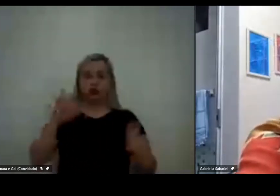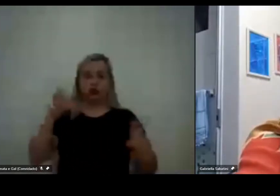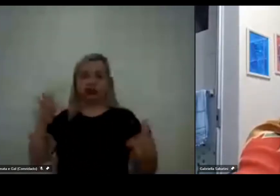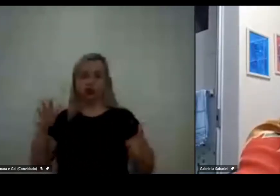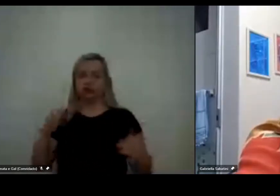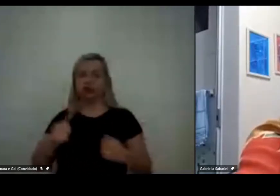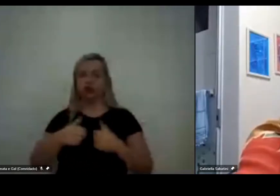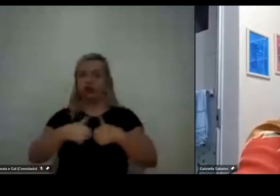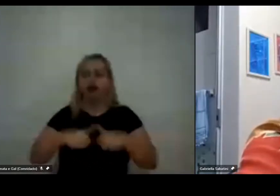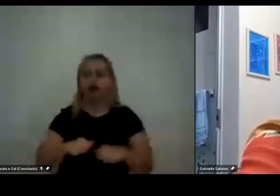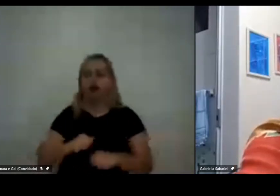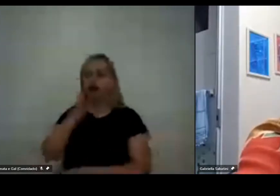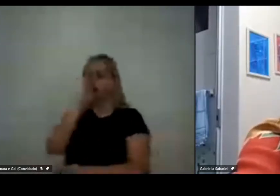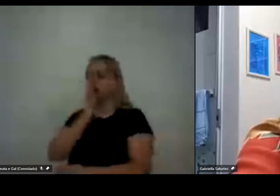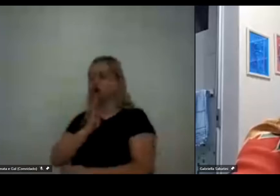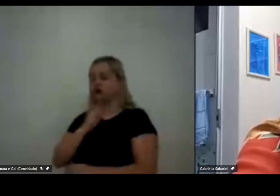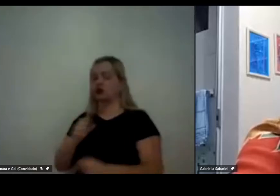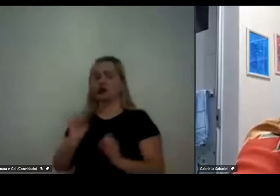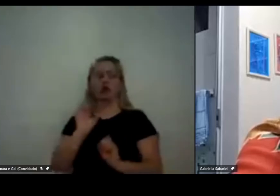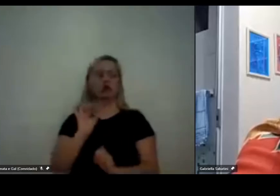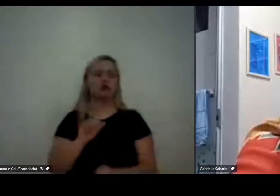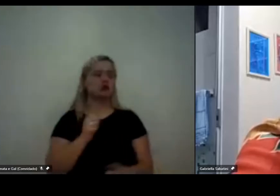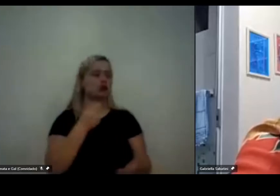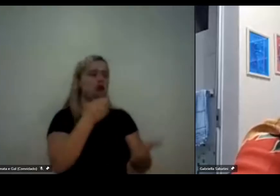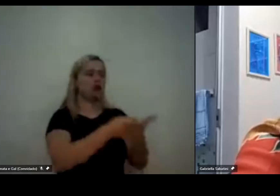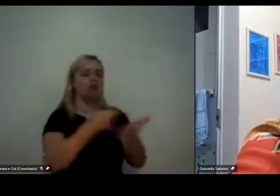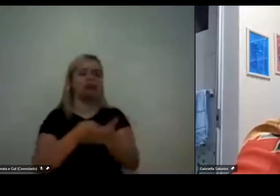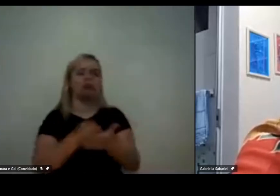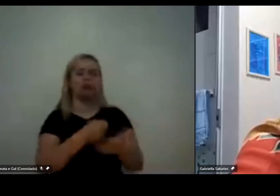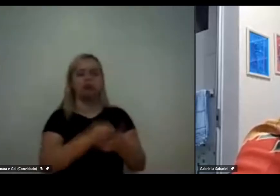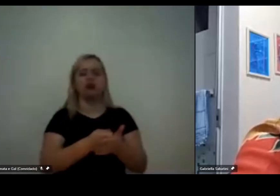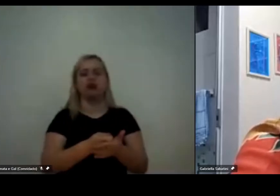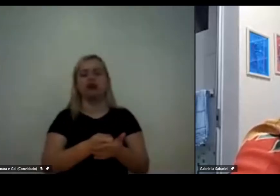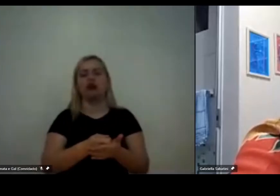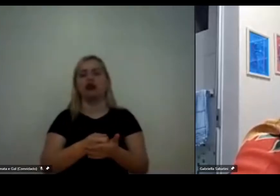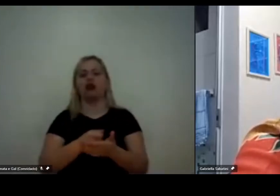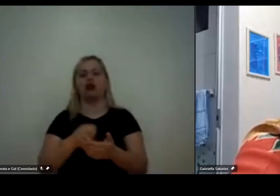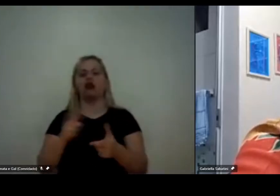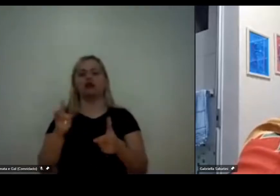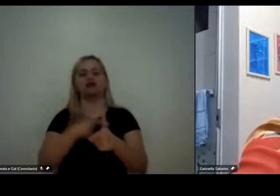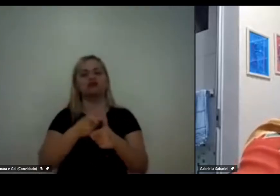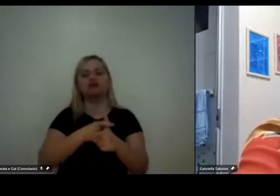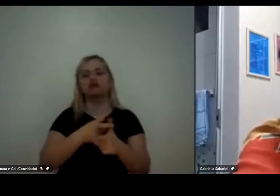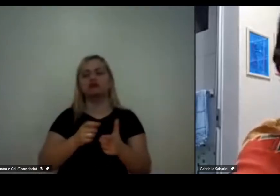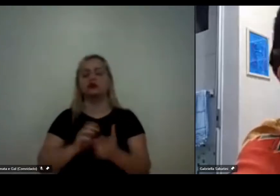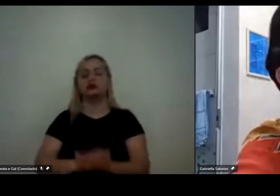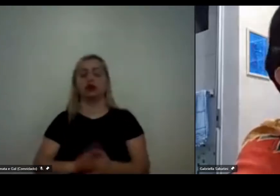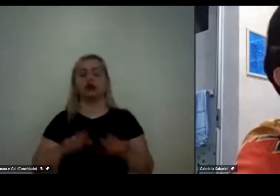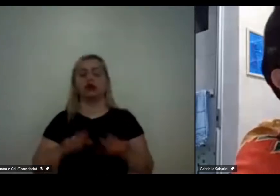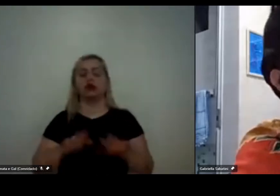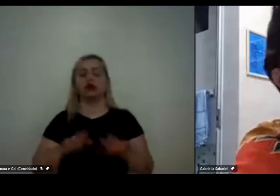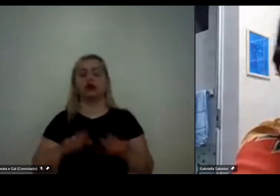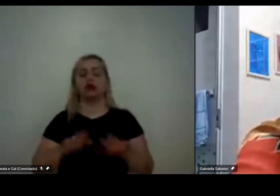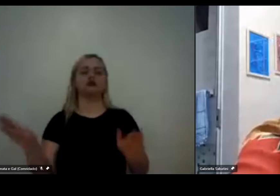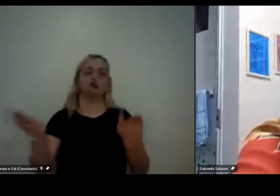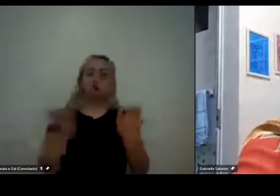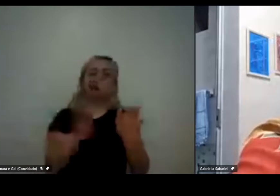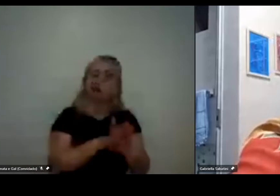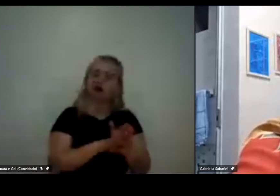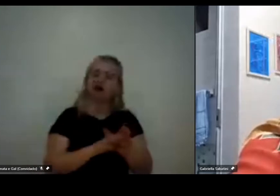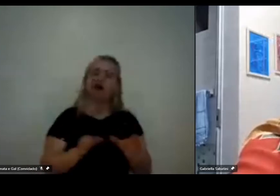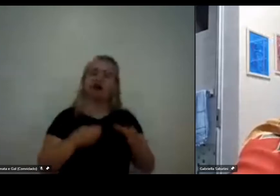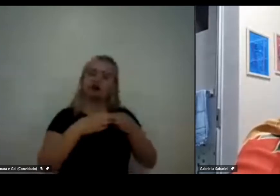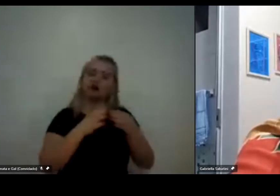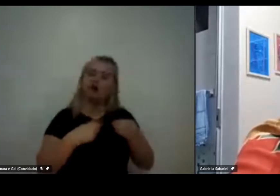boleto, apenas pagar boleto e aguardar as contas. Pegamos o mesmo circular naquela tarde e fomos até o centro da cidade falando nos amores